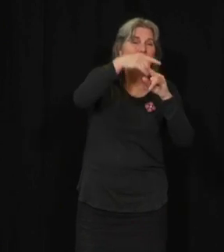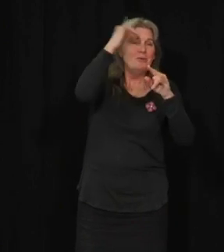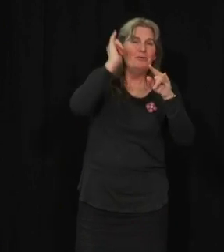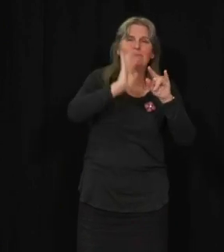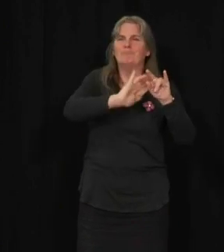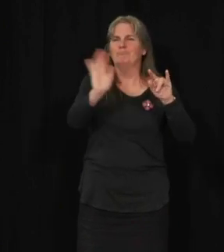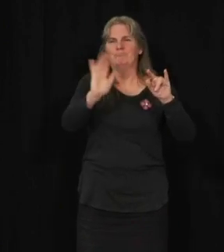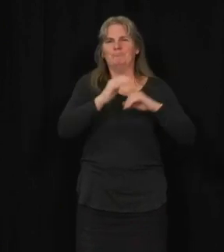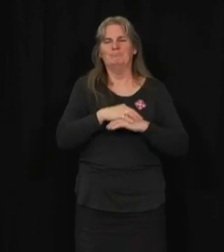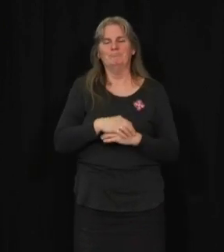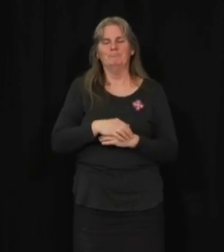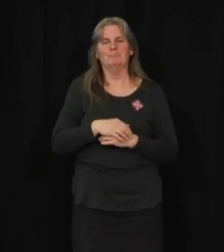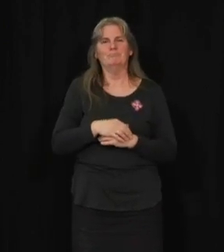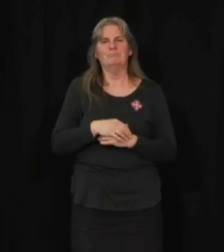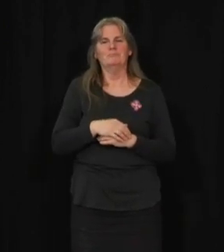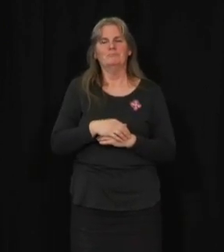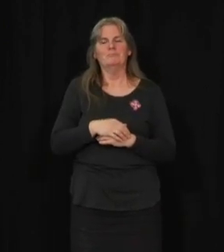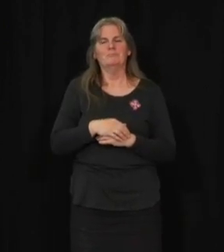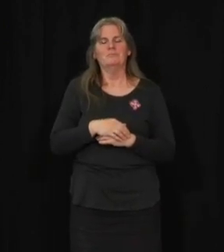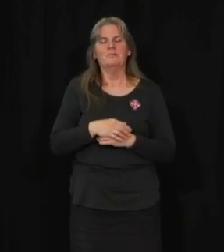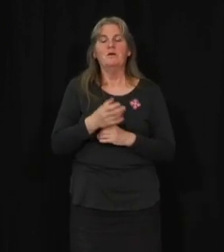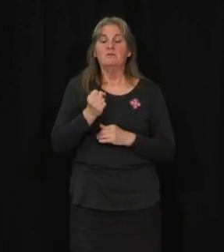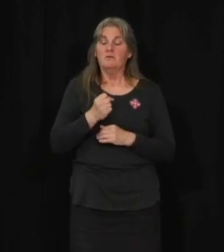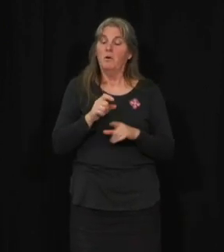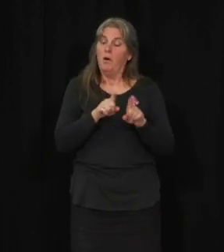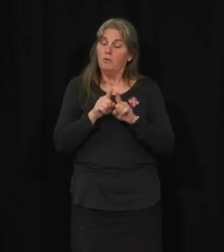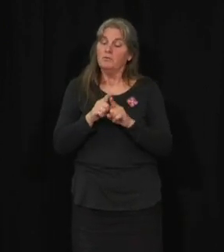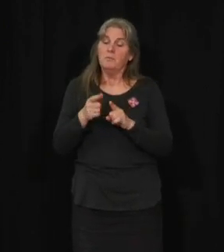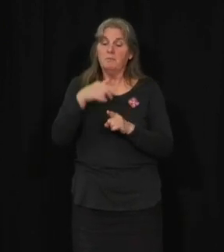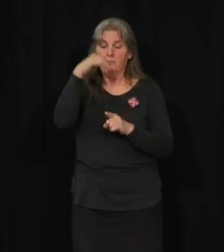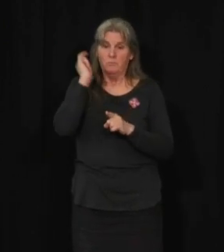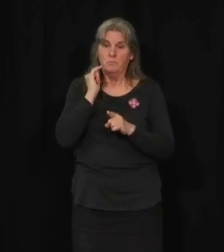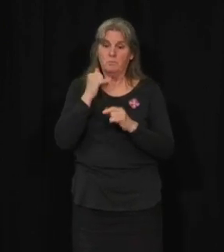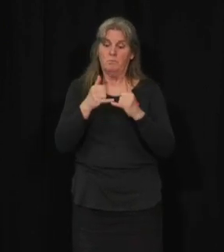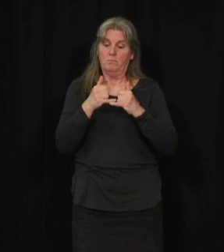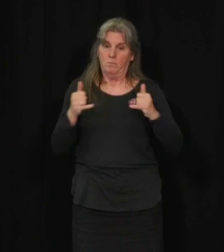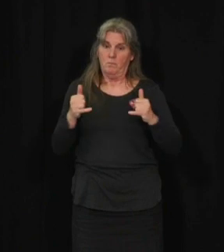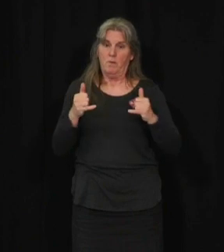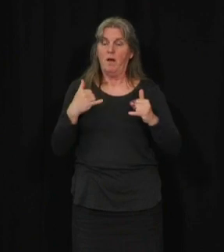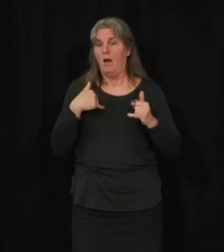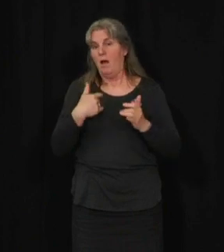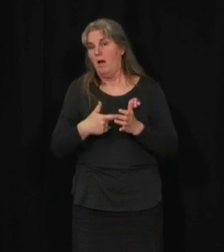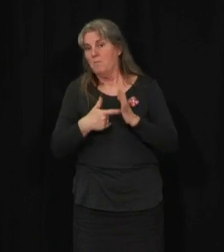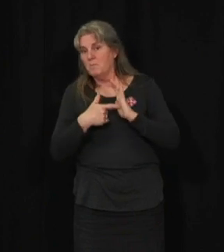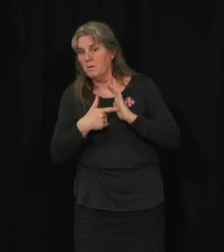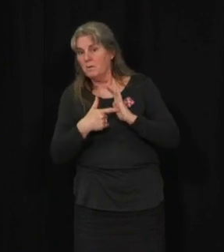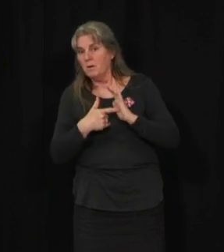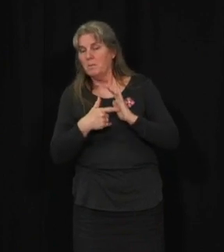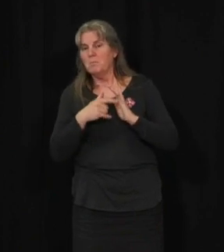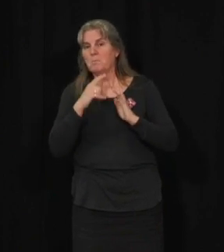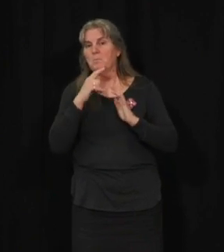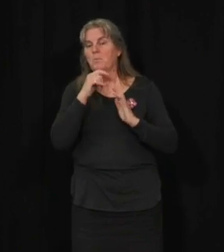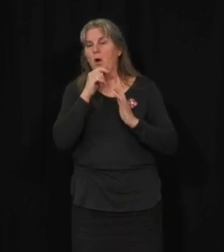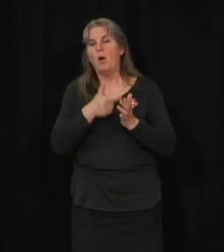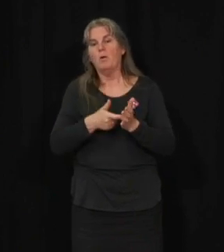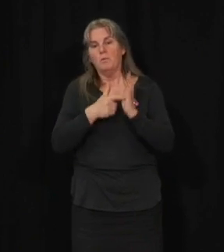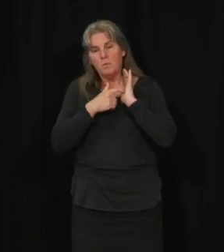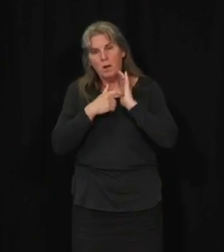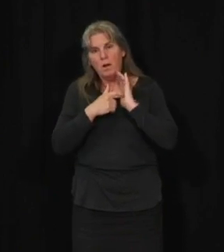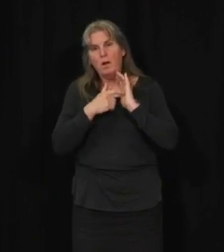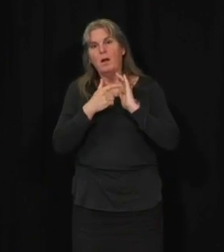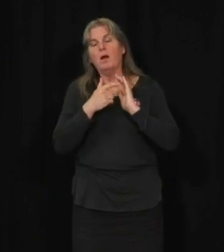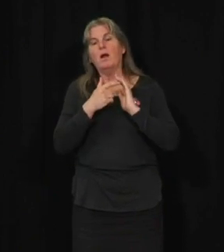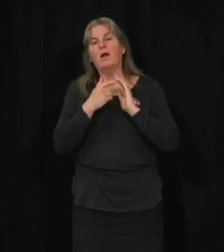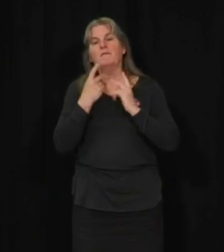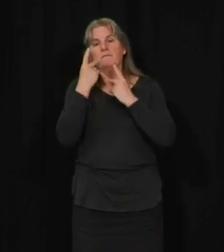own border requirements that would also apply to visitors, non-essential visitors, whether they're coming domestically